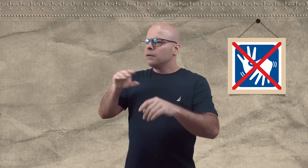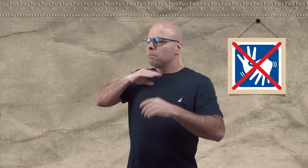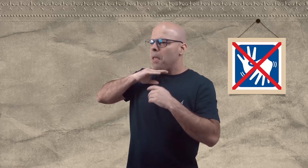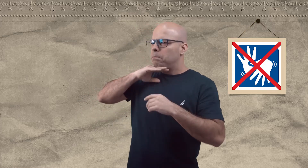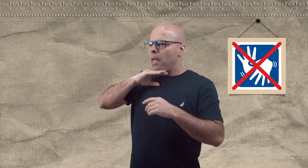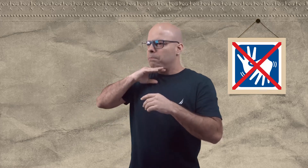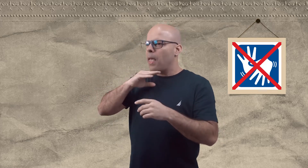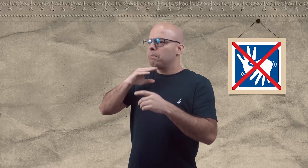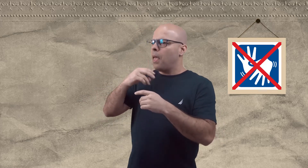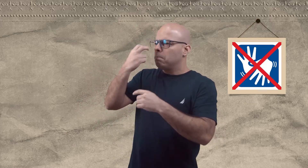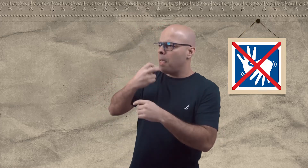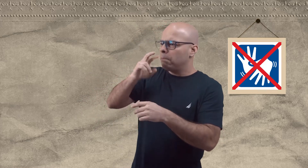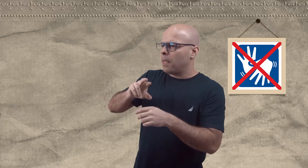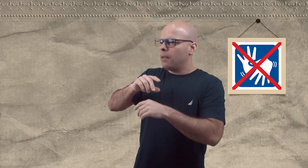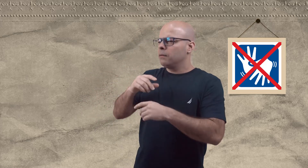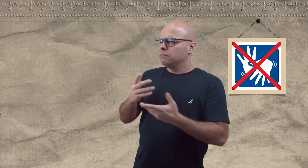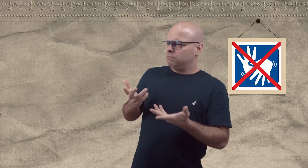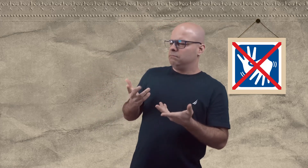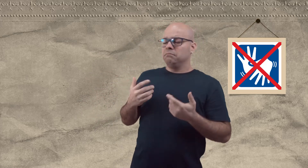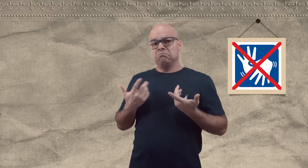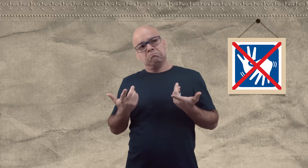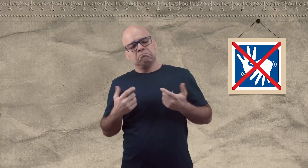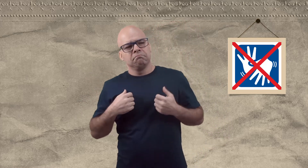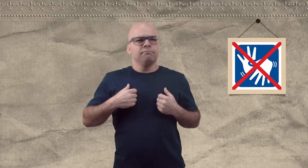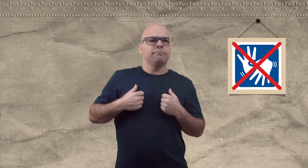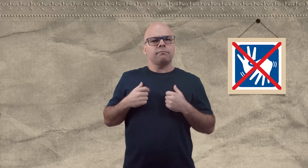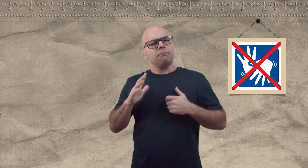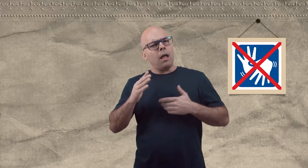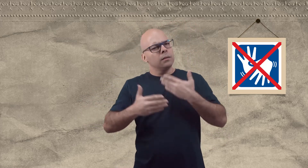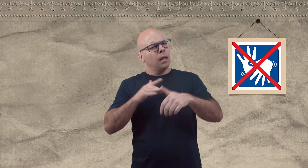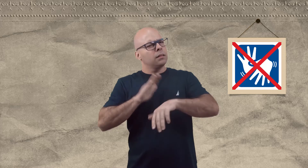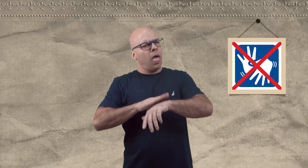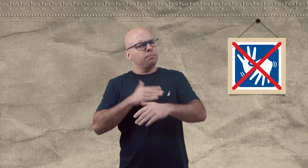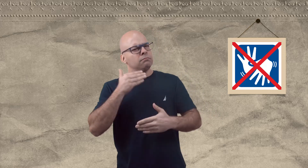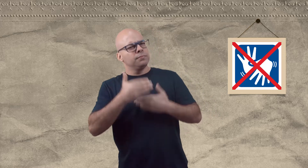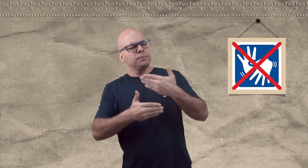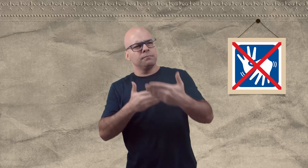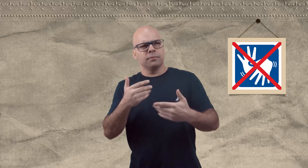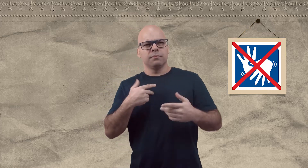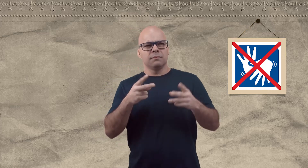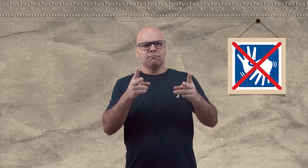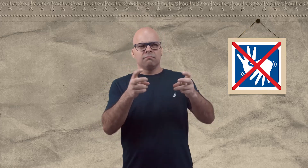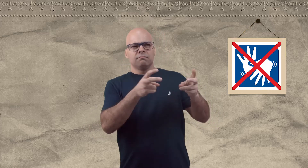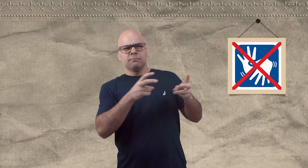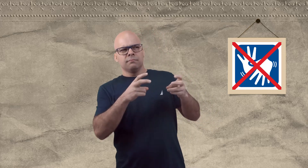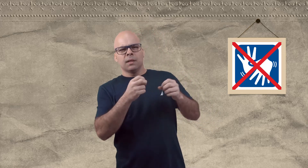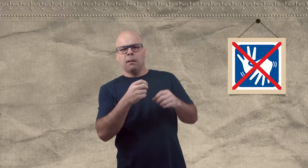língua de sinais e outras estavam treinando com o método oral. Com o passar do tempo, Louise